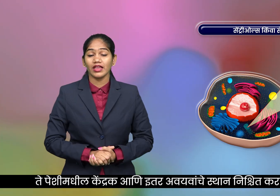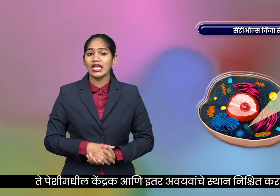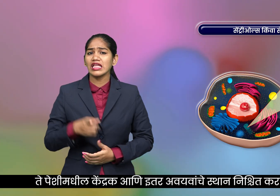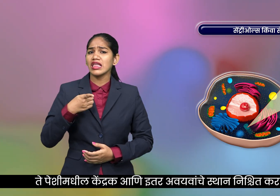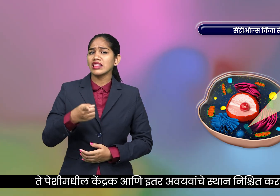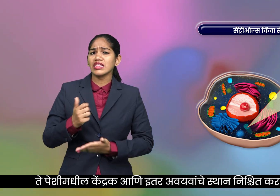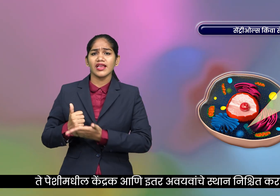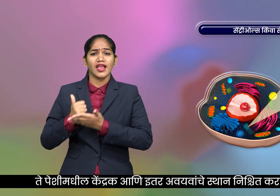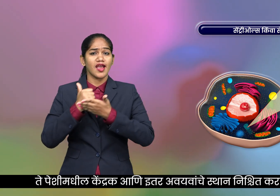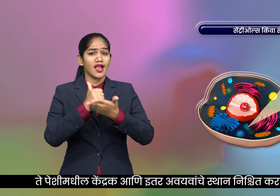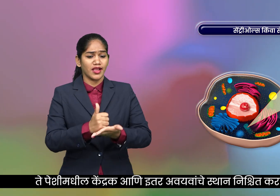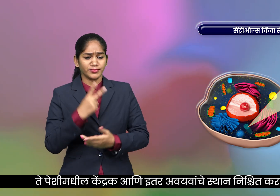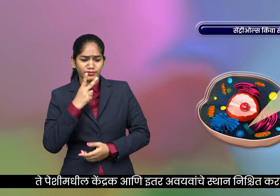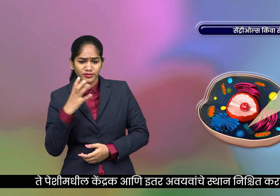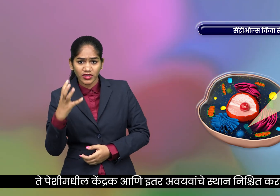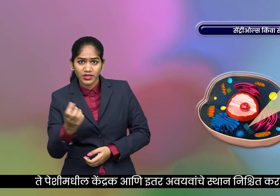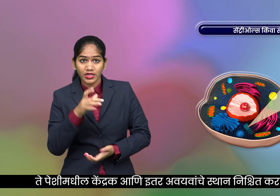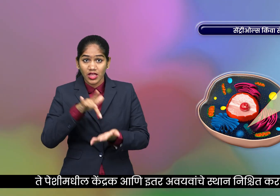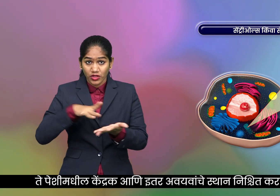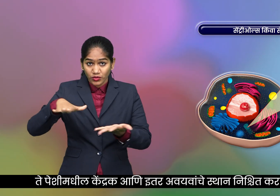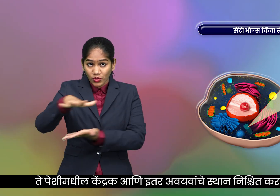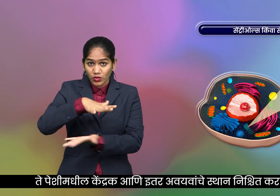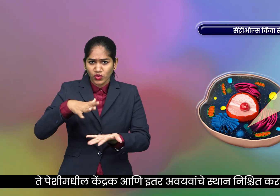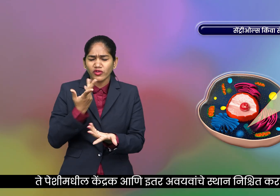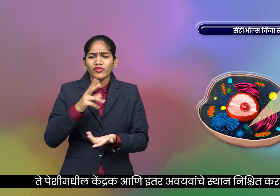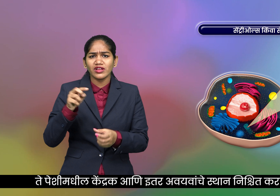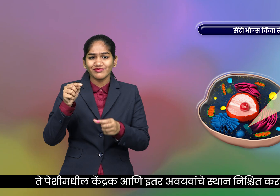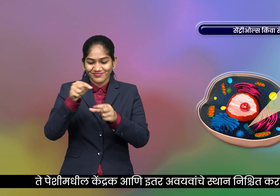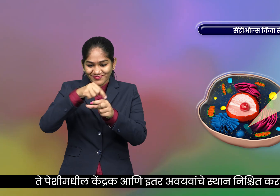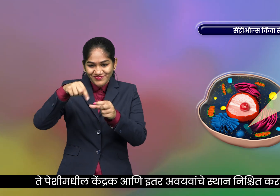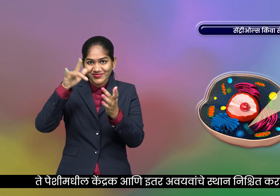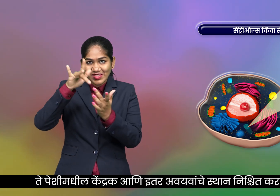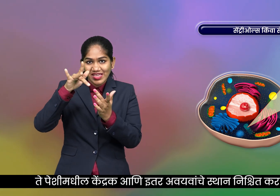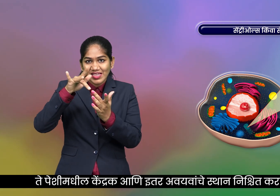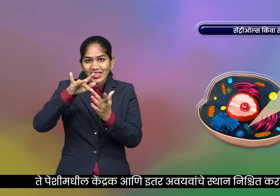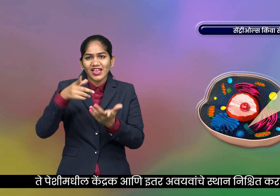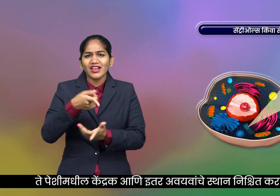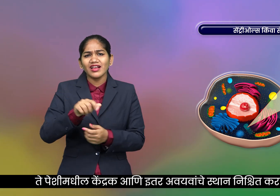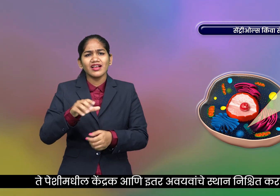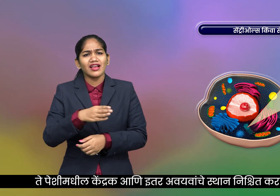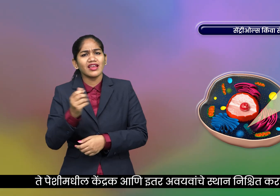ते पेशीमधील केंद्रक आणि इतर अवयवांचे स्थान निश्चित करण्यास मदत करतात.